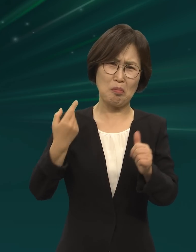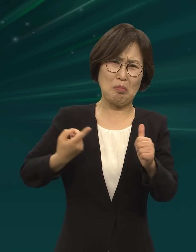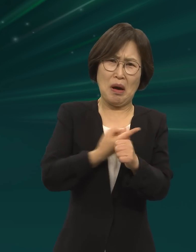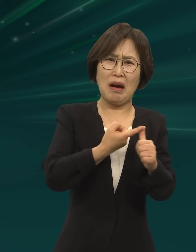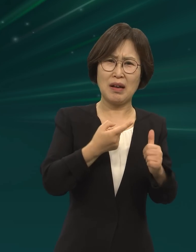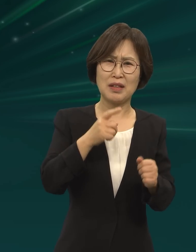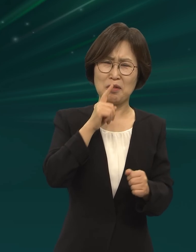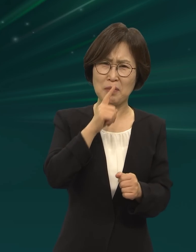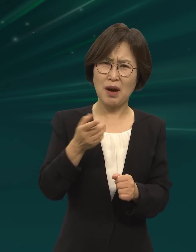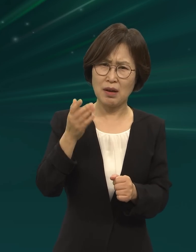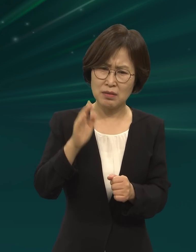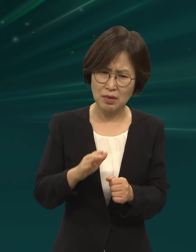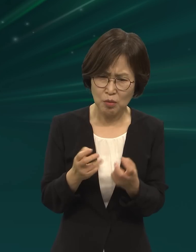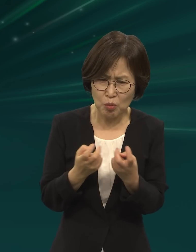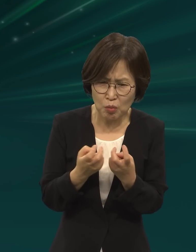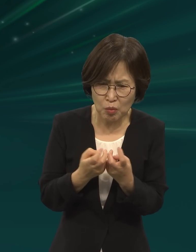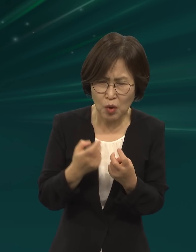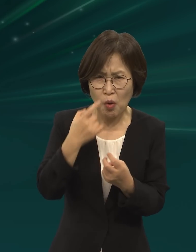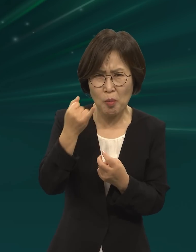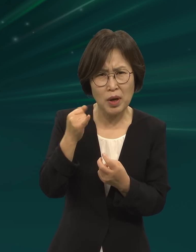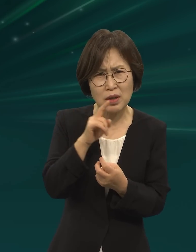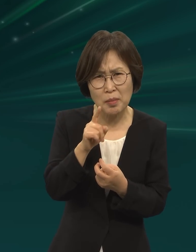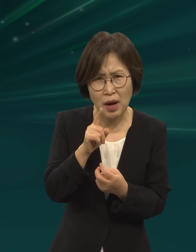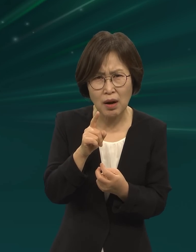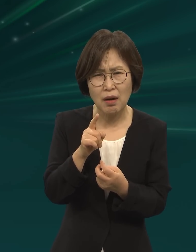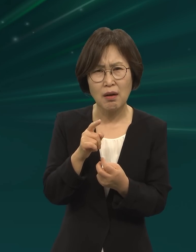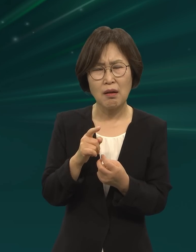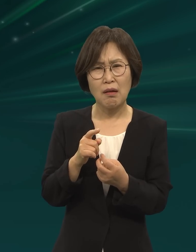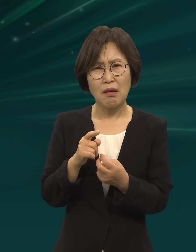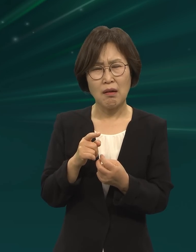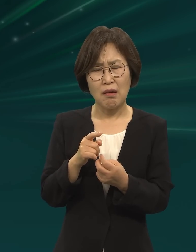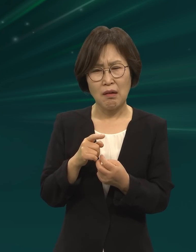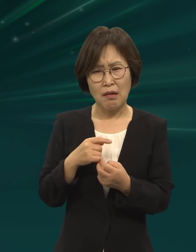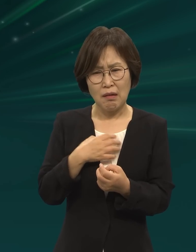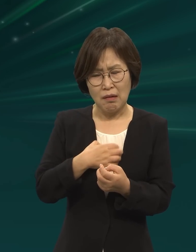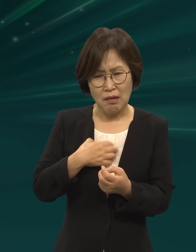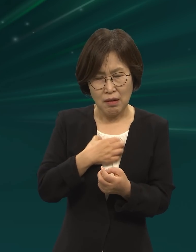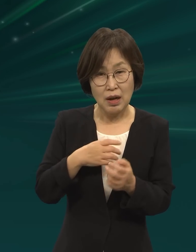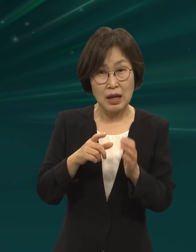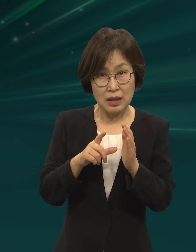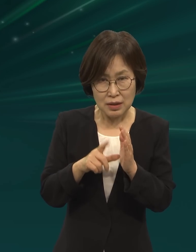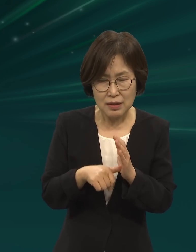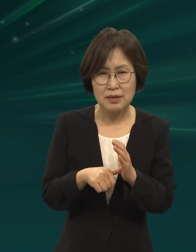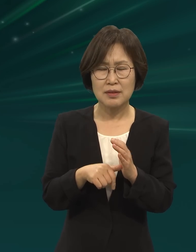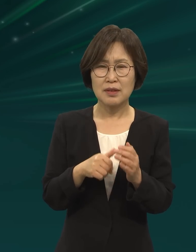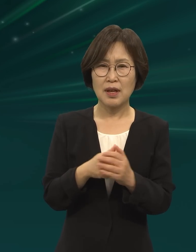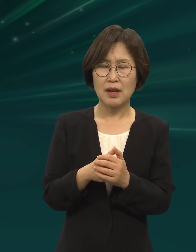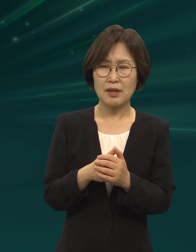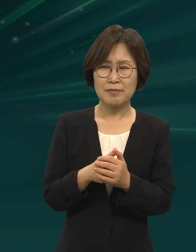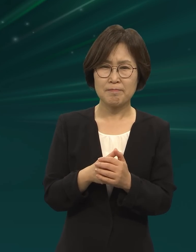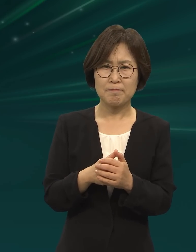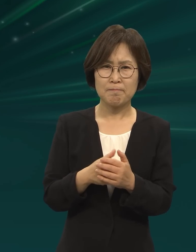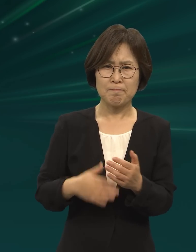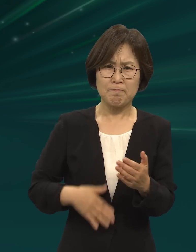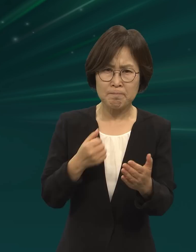어떻게 할까요? 그래서 주님께서 감동을 주셨고 저 엄마한테 말했어요. 엄마,